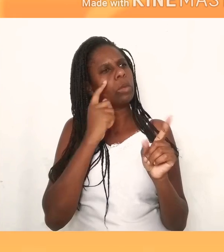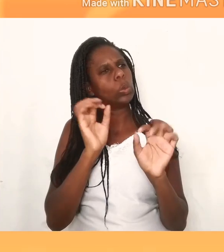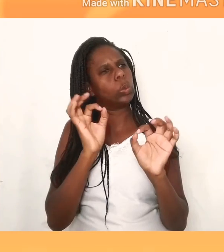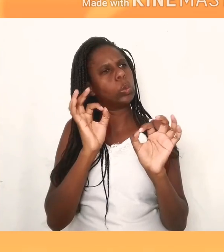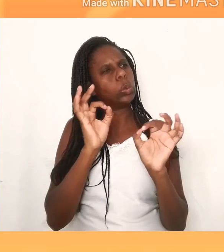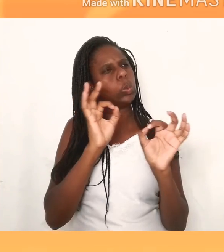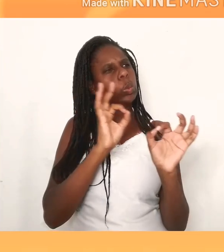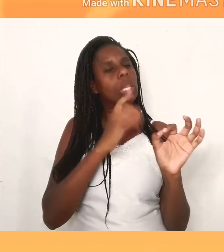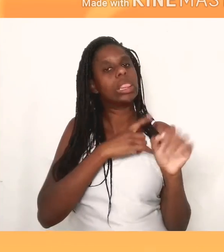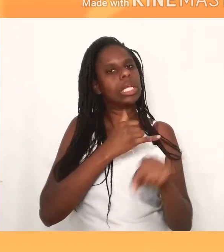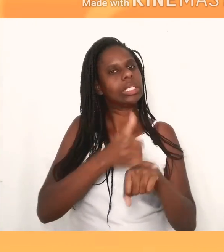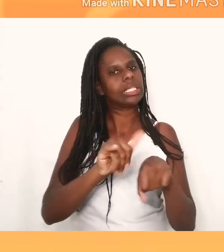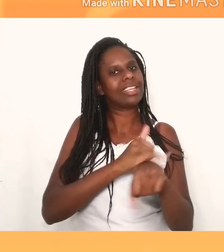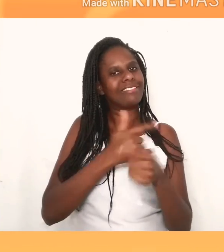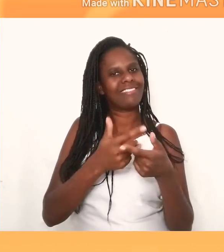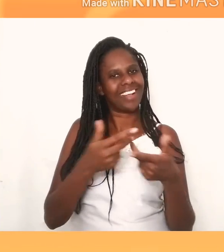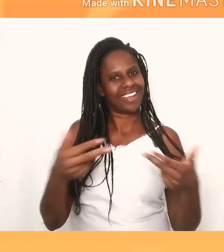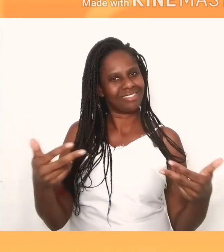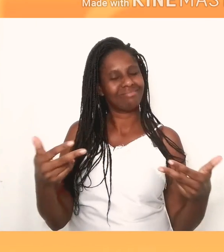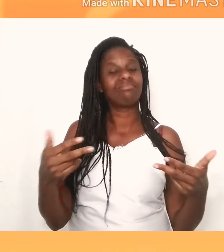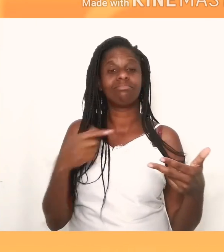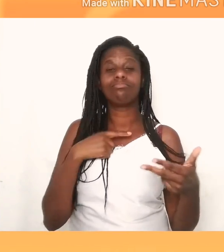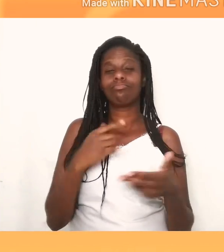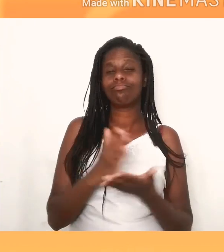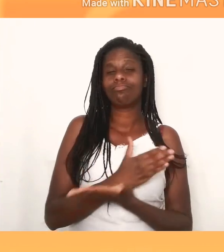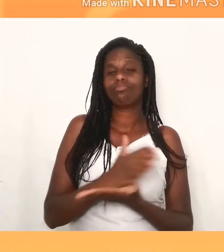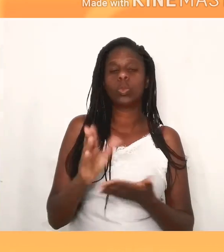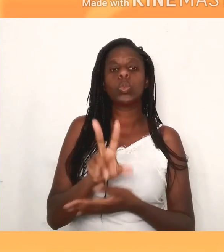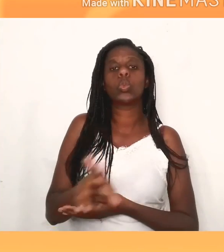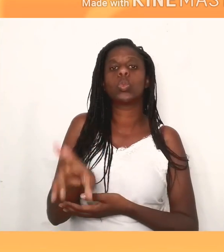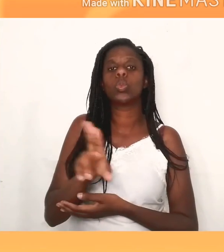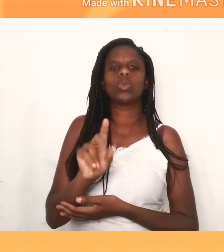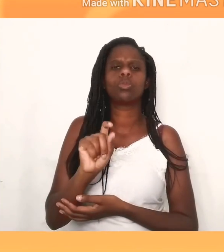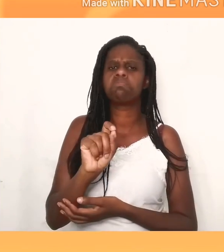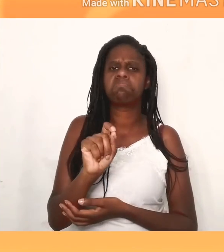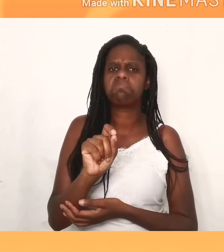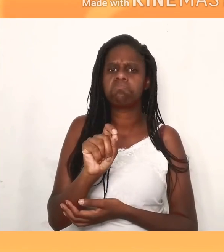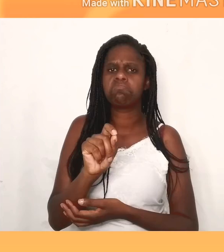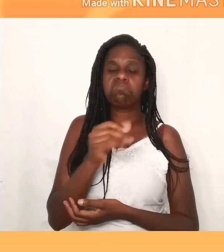internet, né, e tem vários recursos. Muitos usam